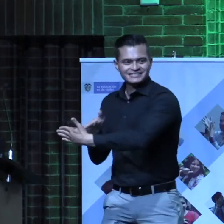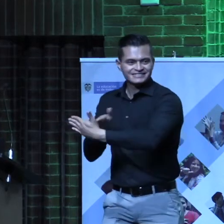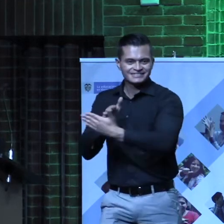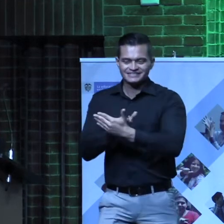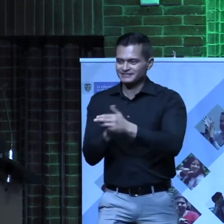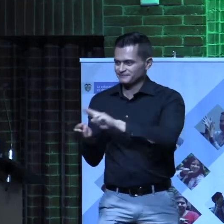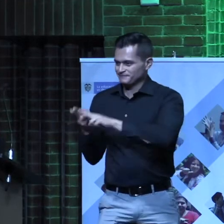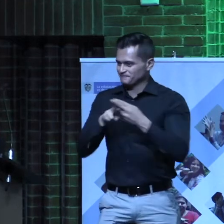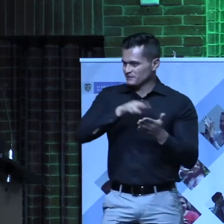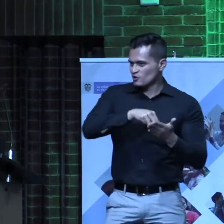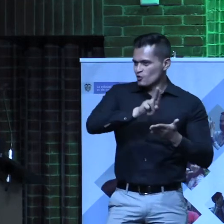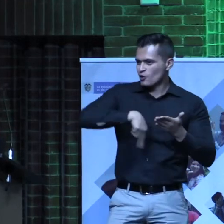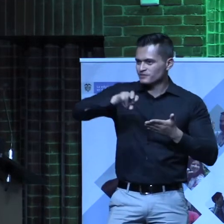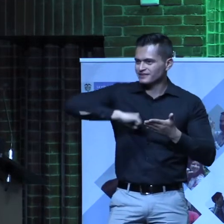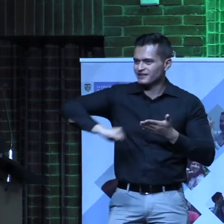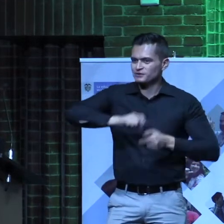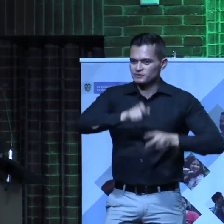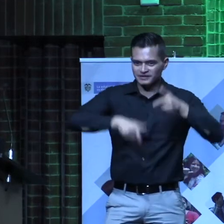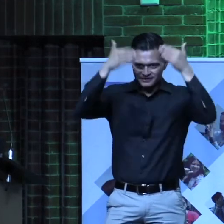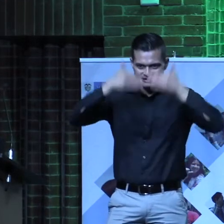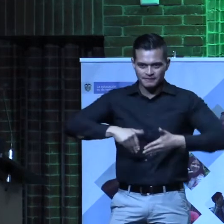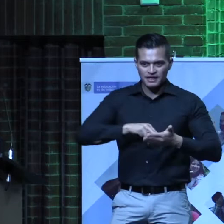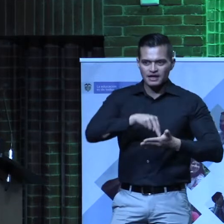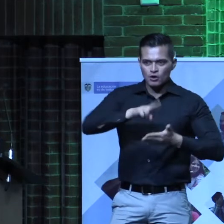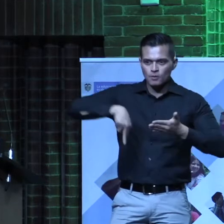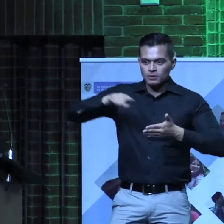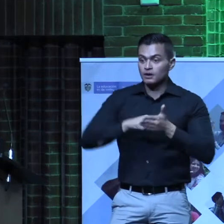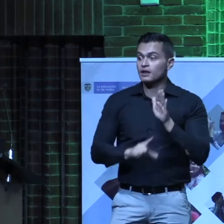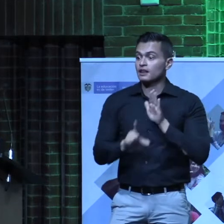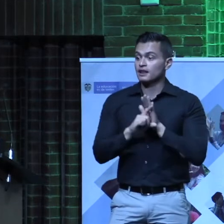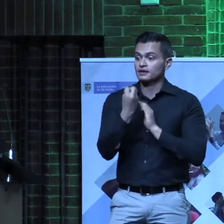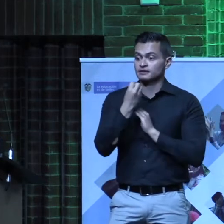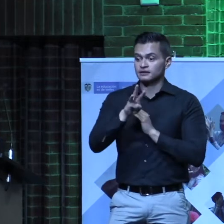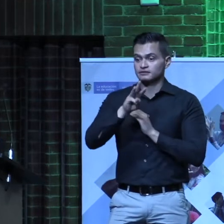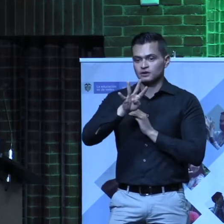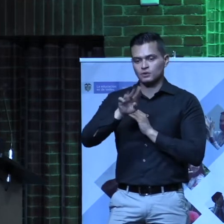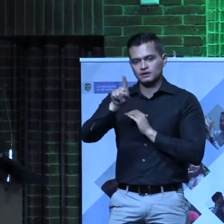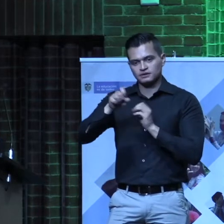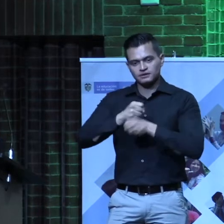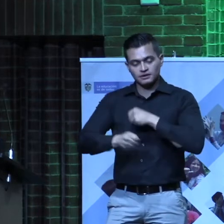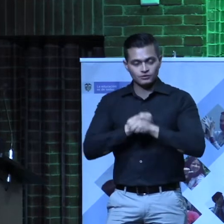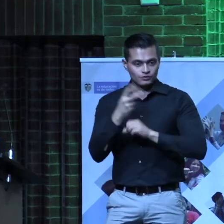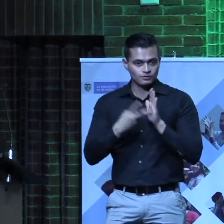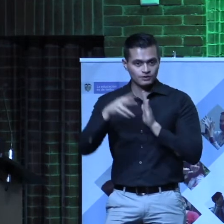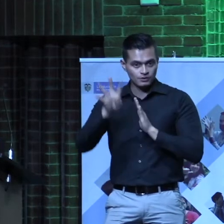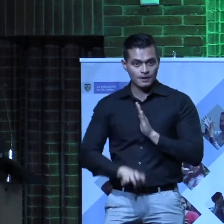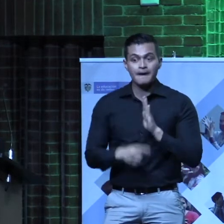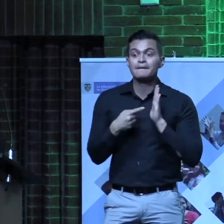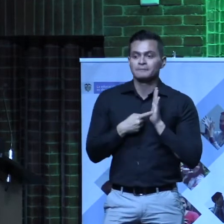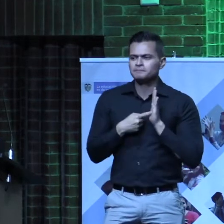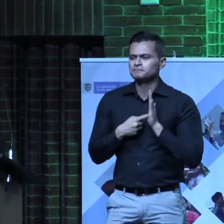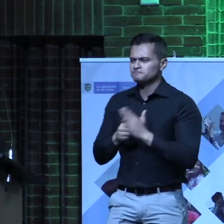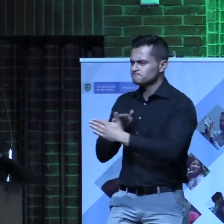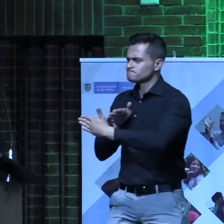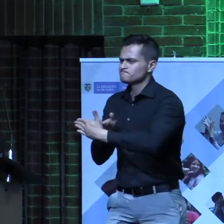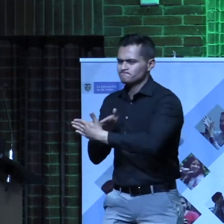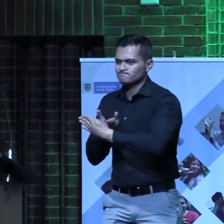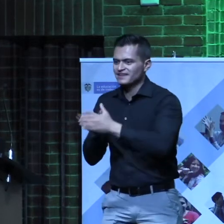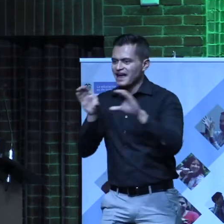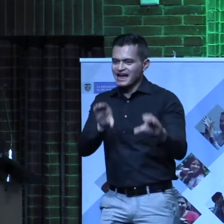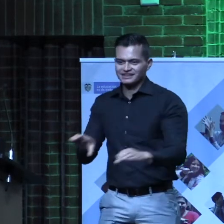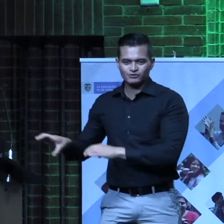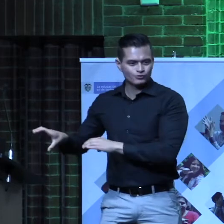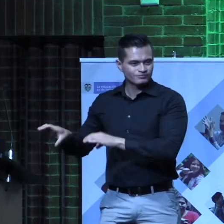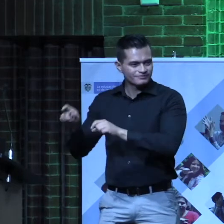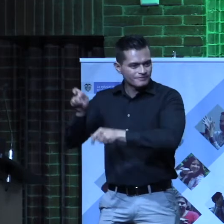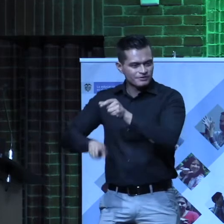Convención de Derechos de Personas con Discapacidad y la Ley 1346 de 2009. La barrera actitudinal,